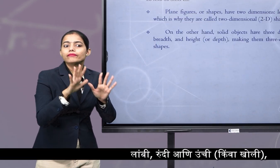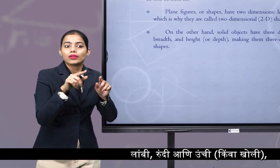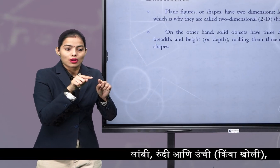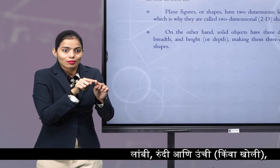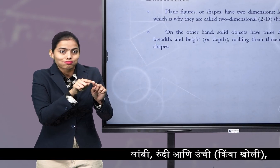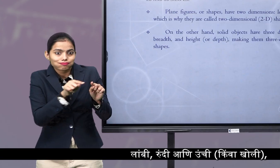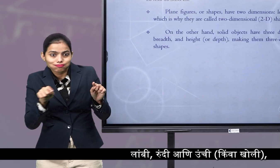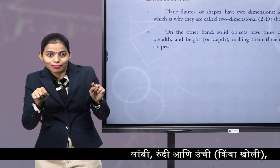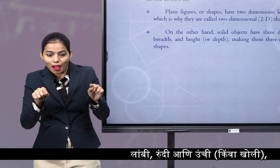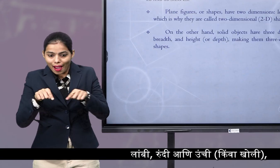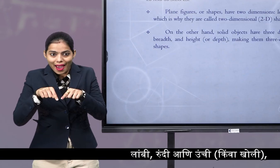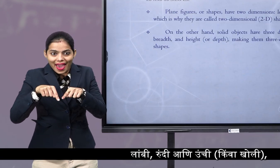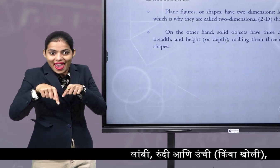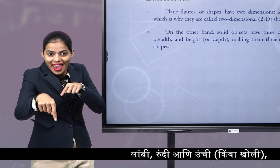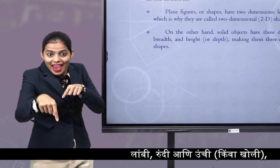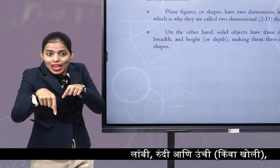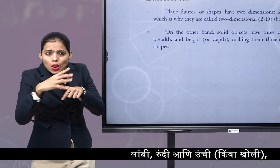रुंदी आणि उंची किंवा खोली,